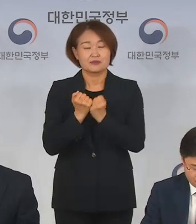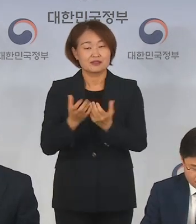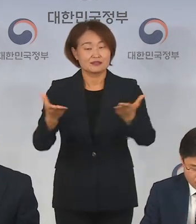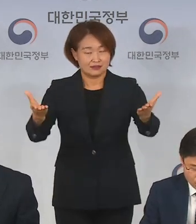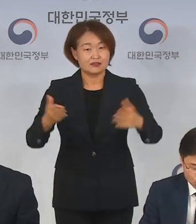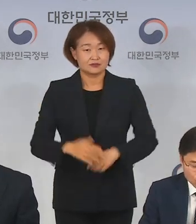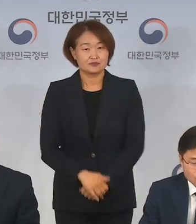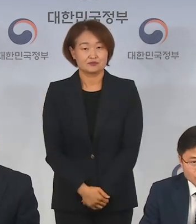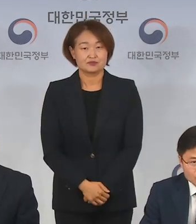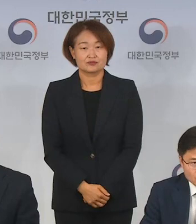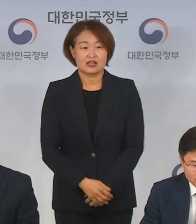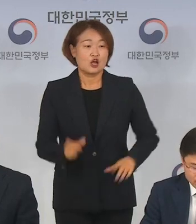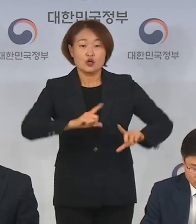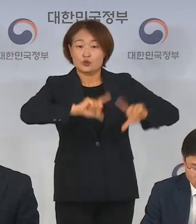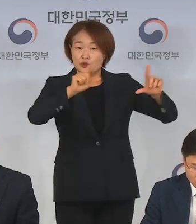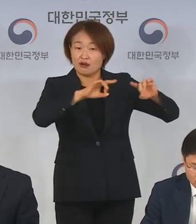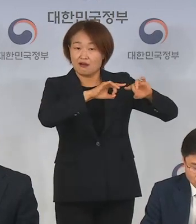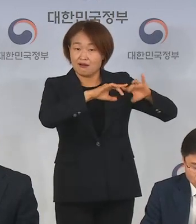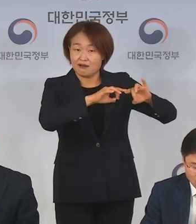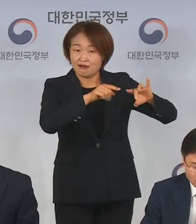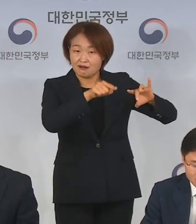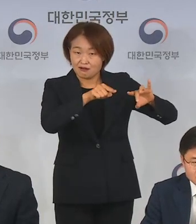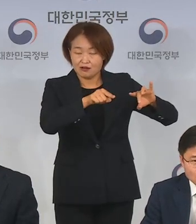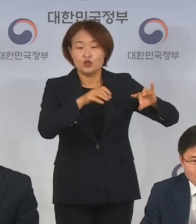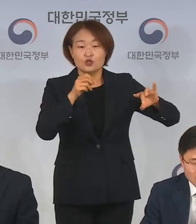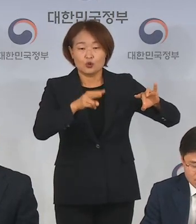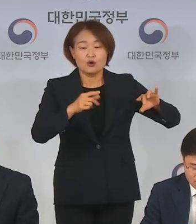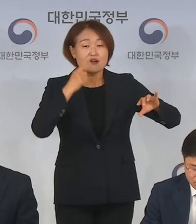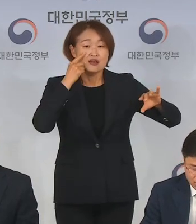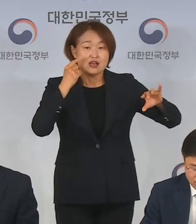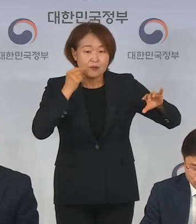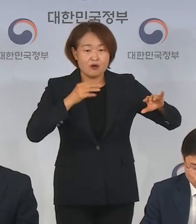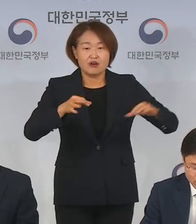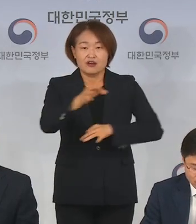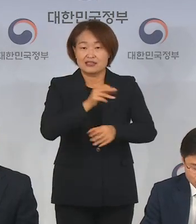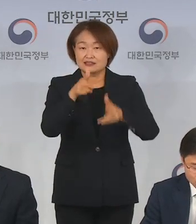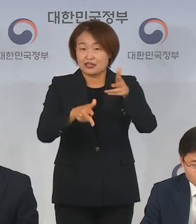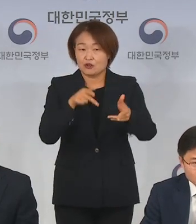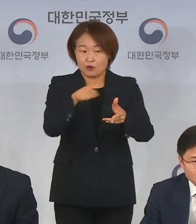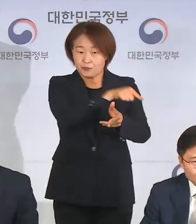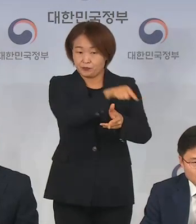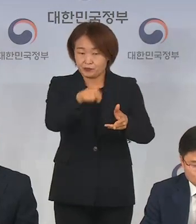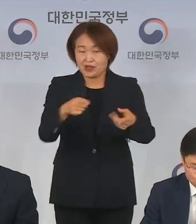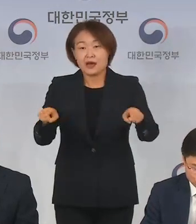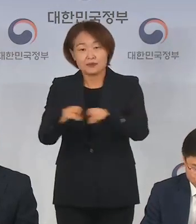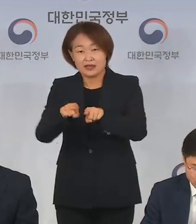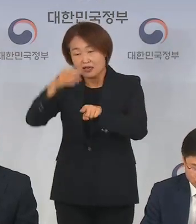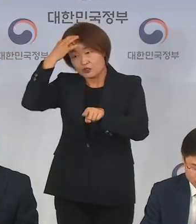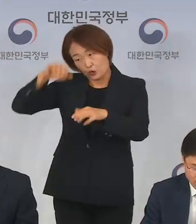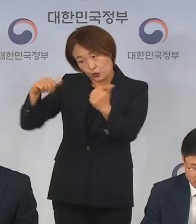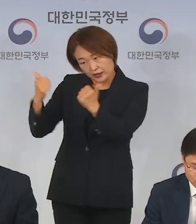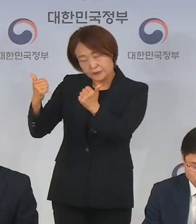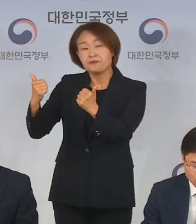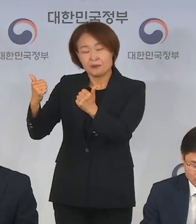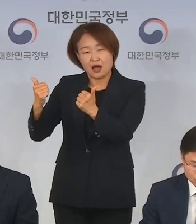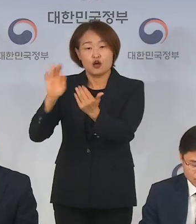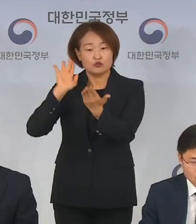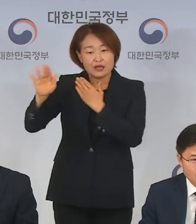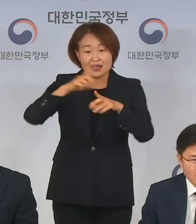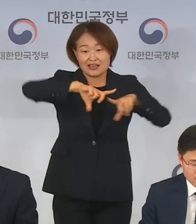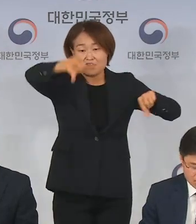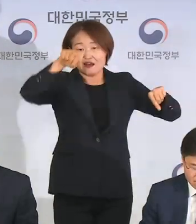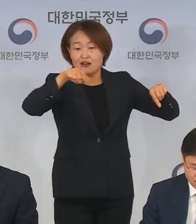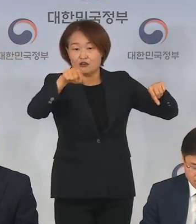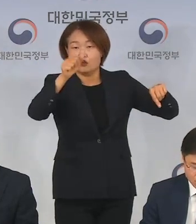먼저 도쿄전력 및 경산성 관계자들과 기술회의를 통해서 후쿠시마 원전의